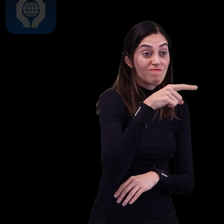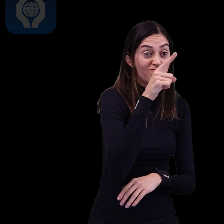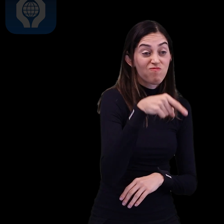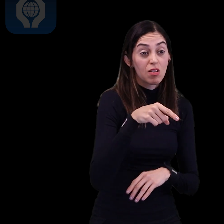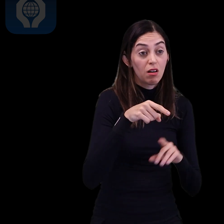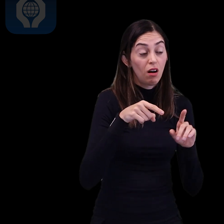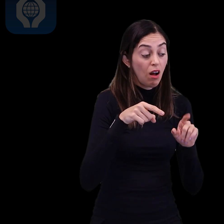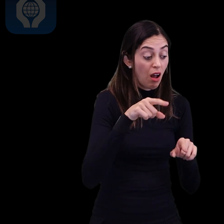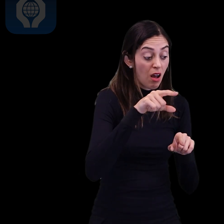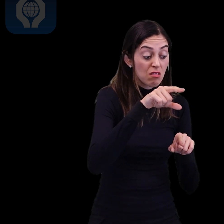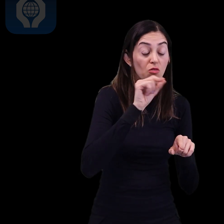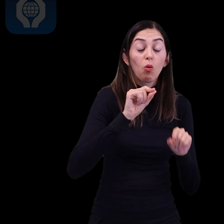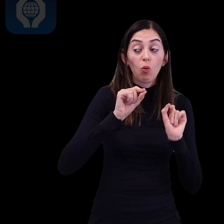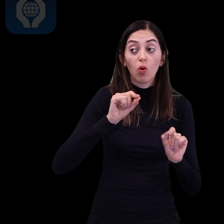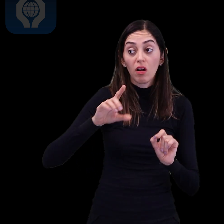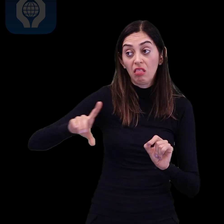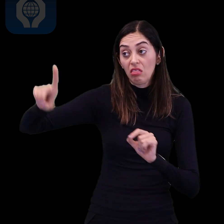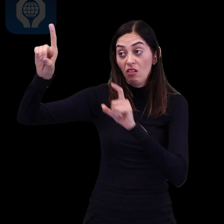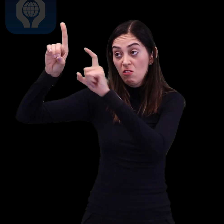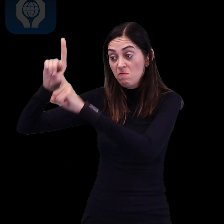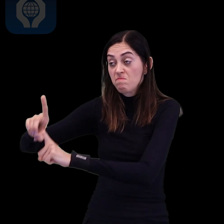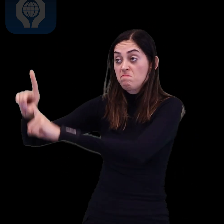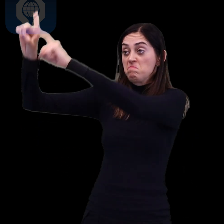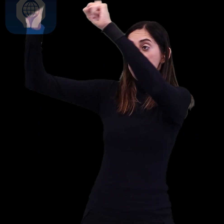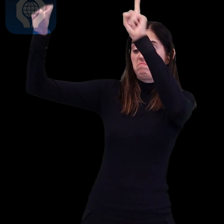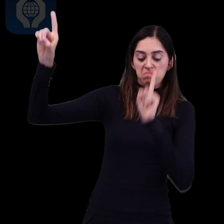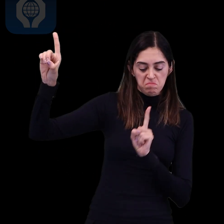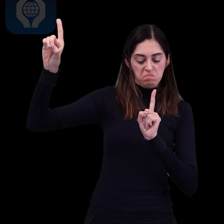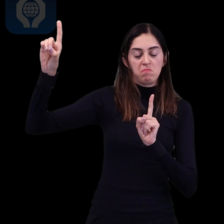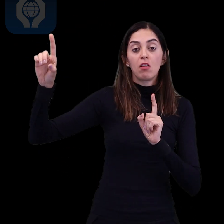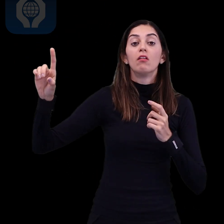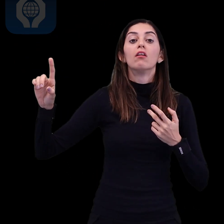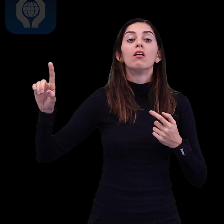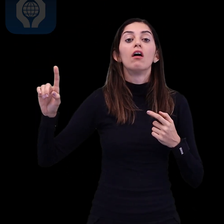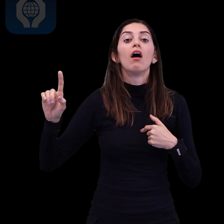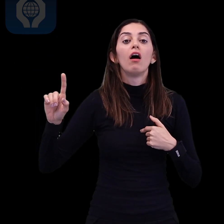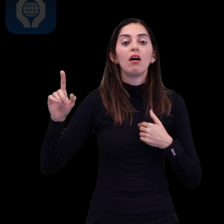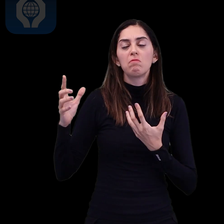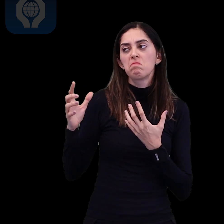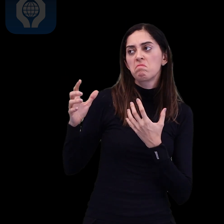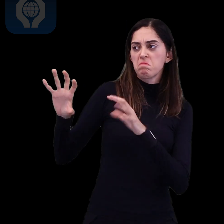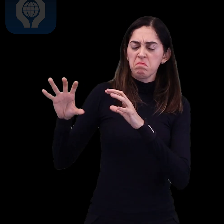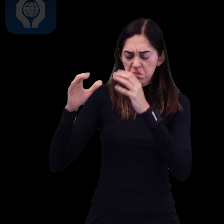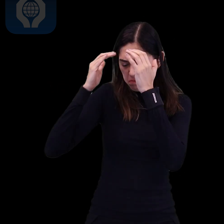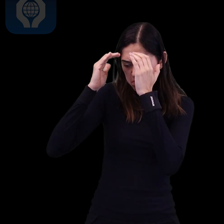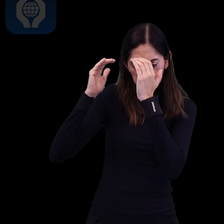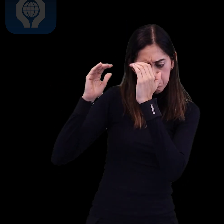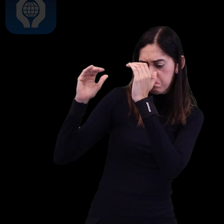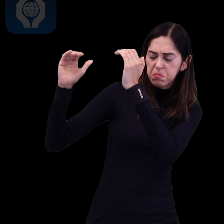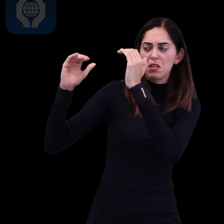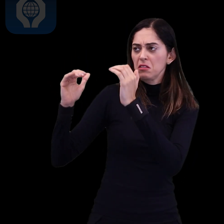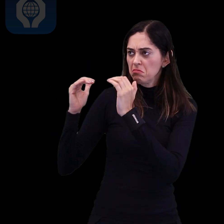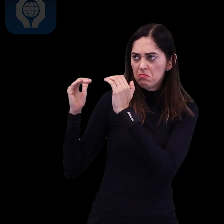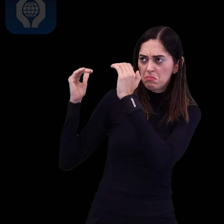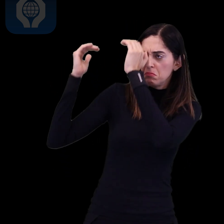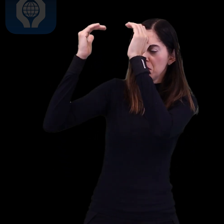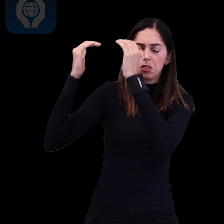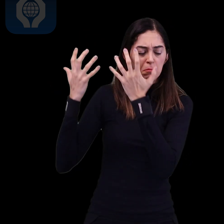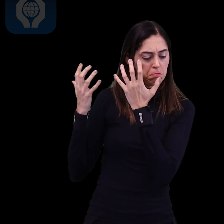Deus. Ser independente significa agir sozinho, recusar obedecer à autoridade que está sobre